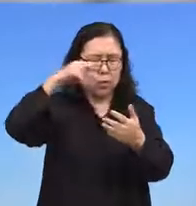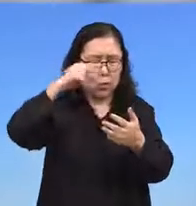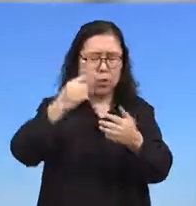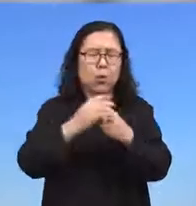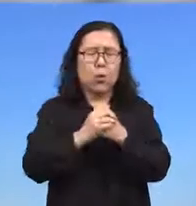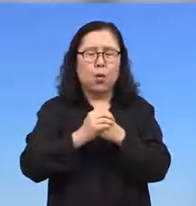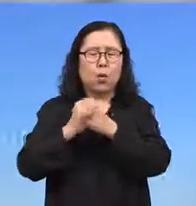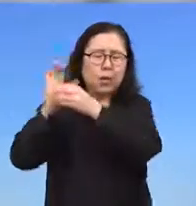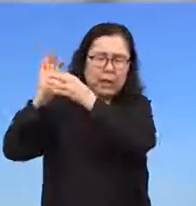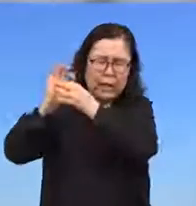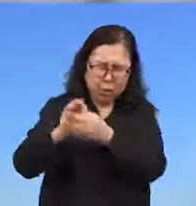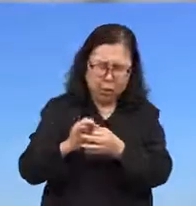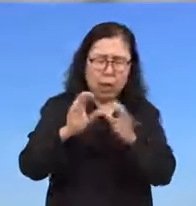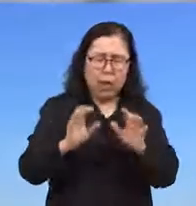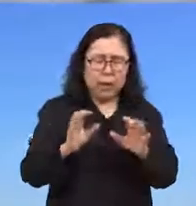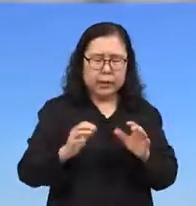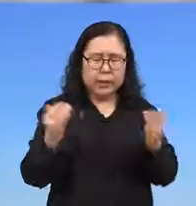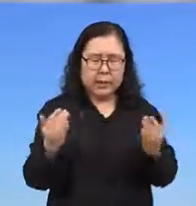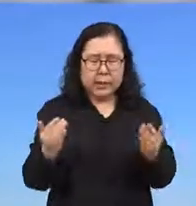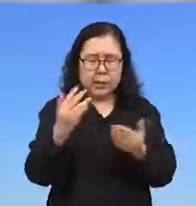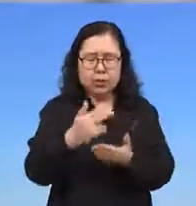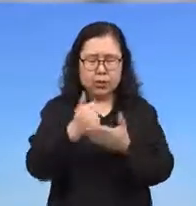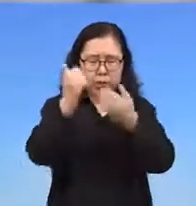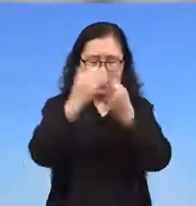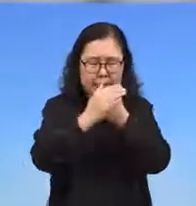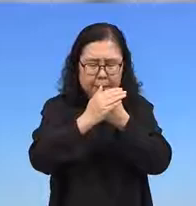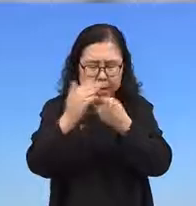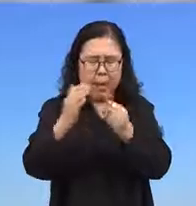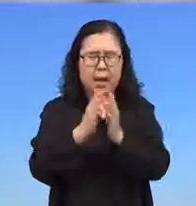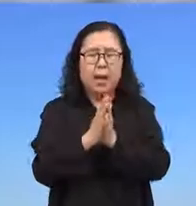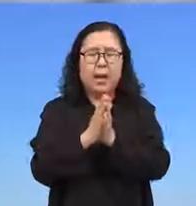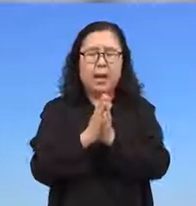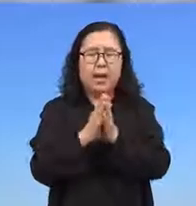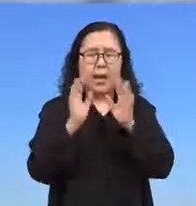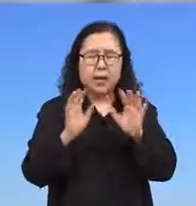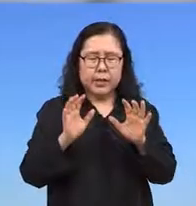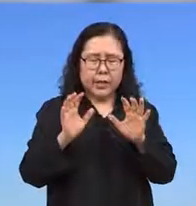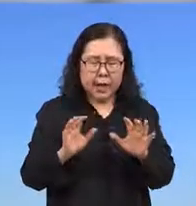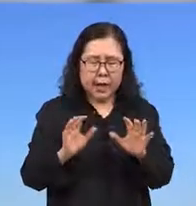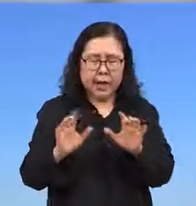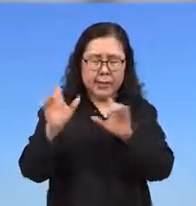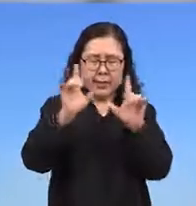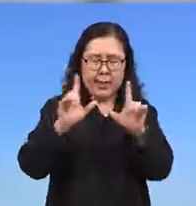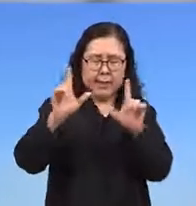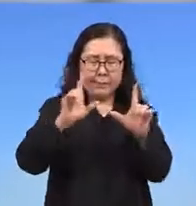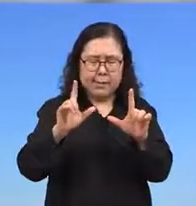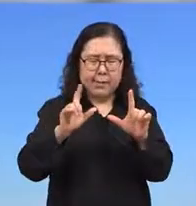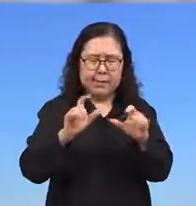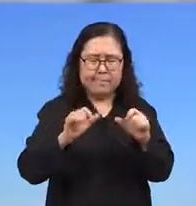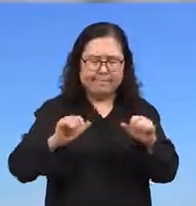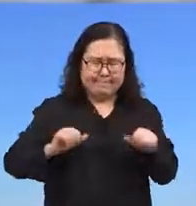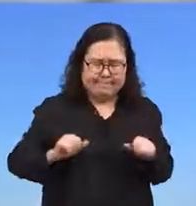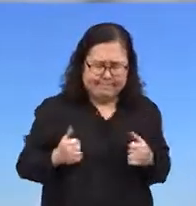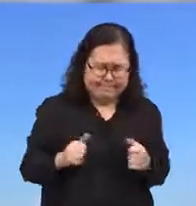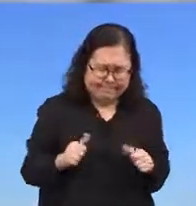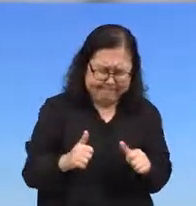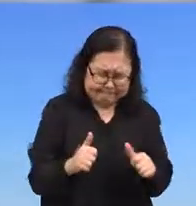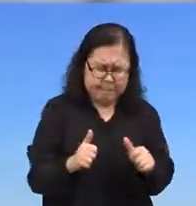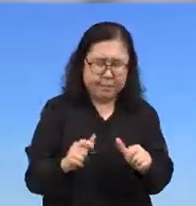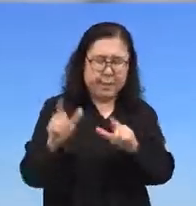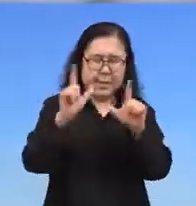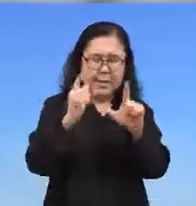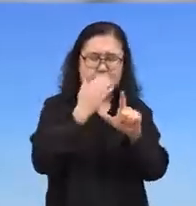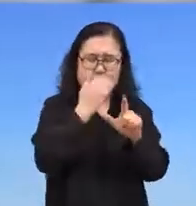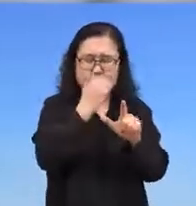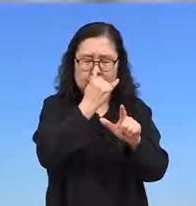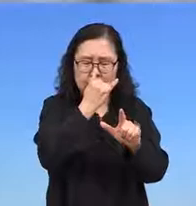주간 내내 현재 일하시는 그 주님으로 역동적인 현재의 삶을 거뜬히 살아내는